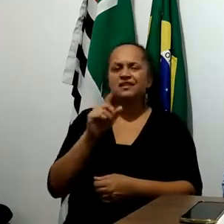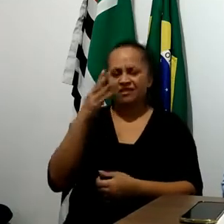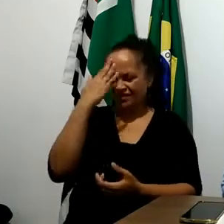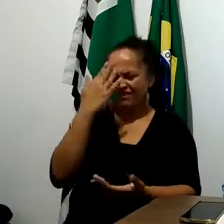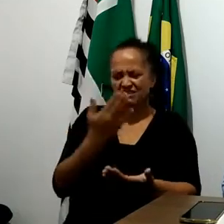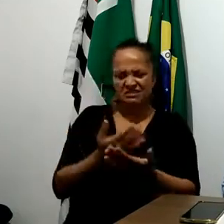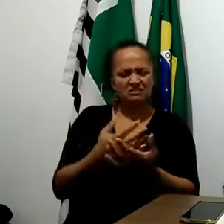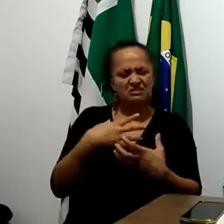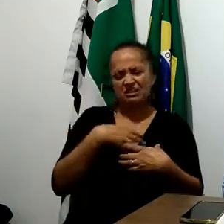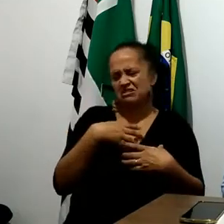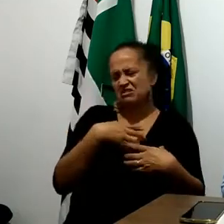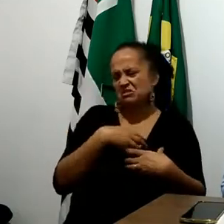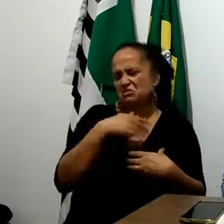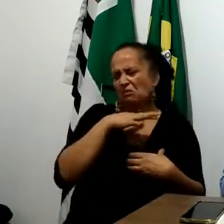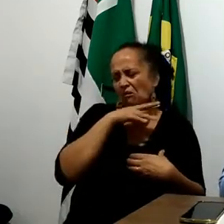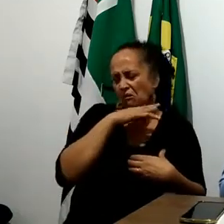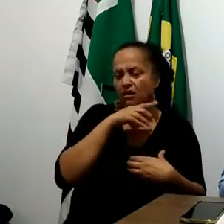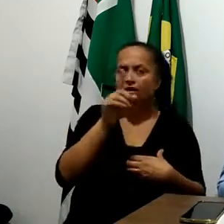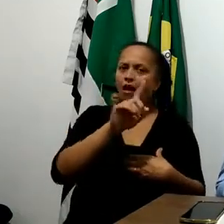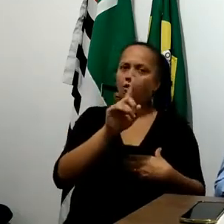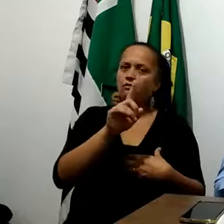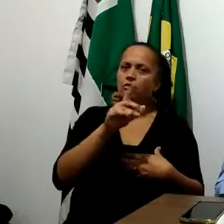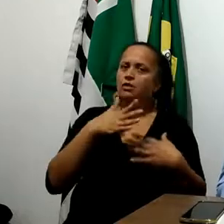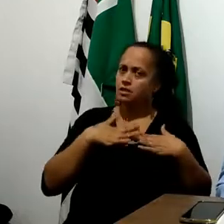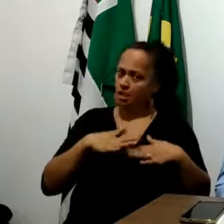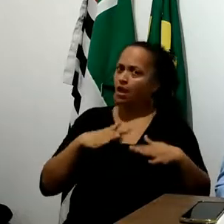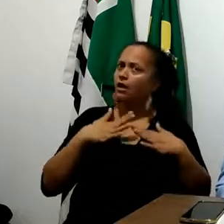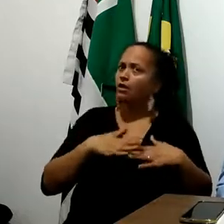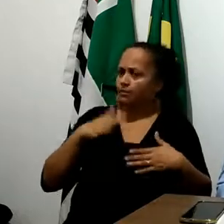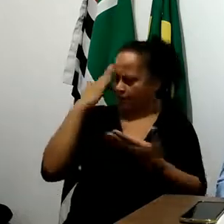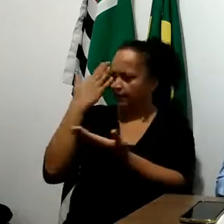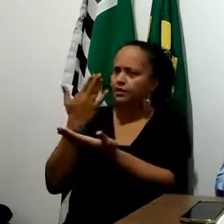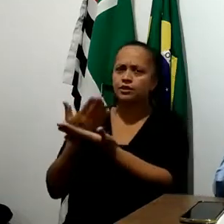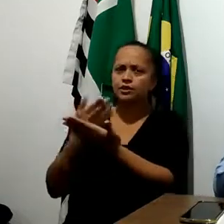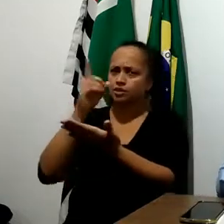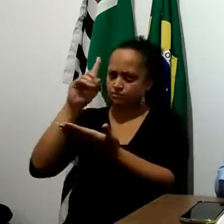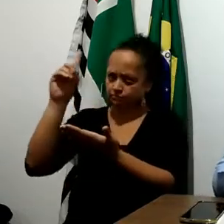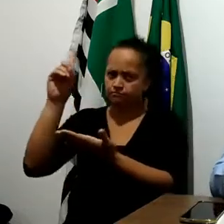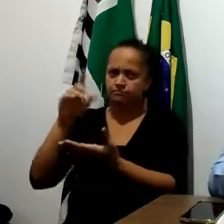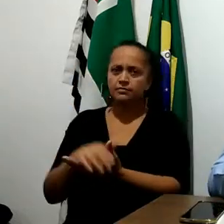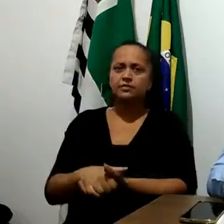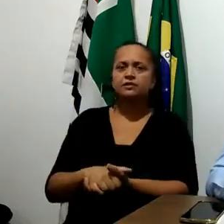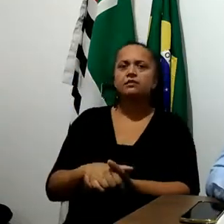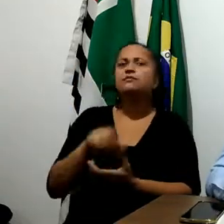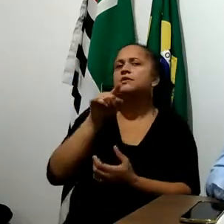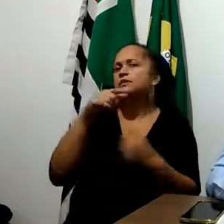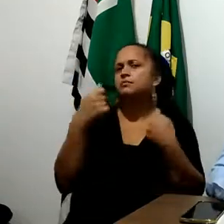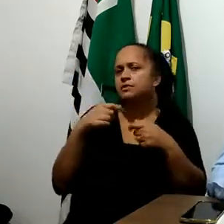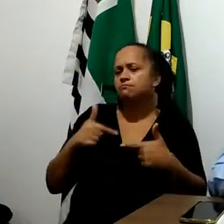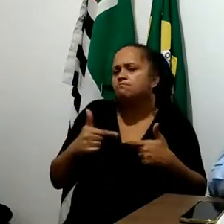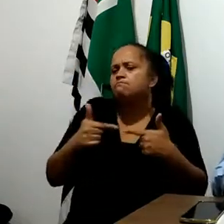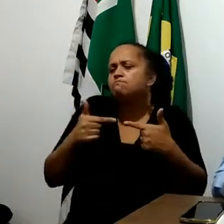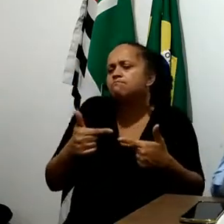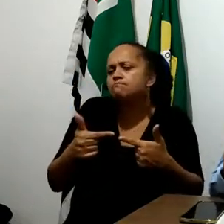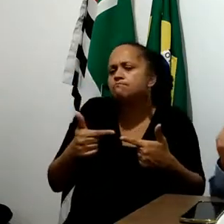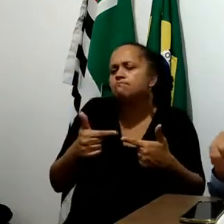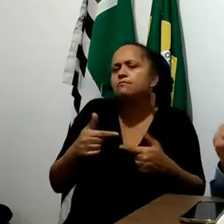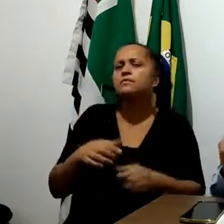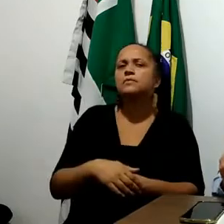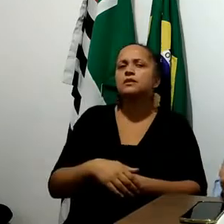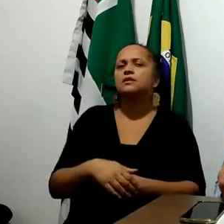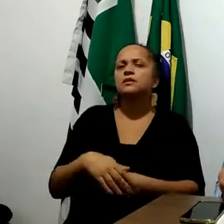Isso é perseverar. Perseverar, vou repetir essa frase, é uma firme decisão de não acreditar